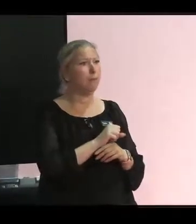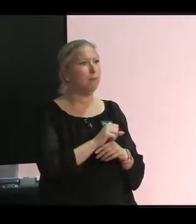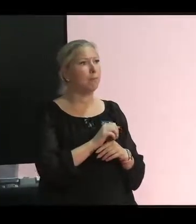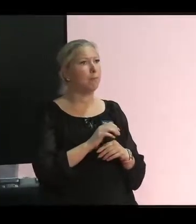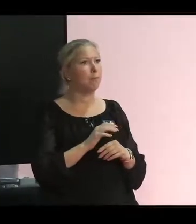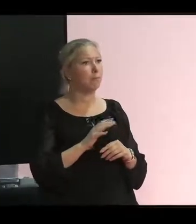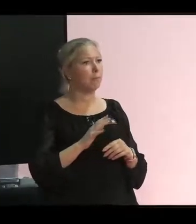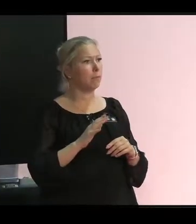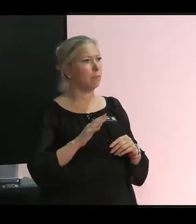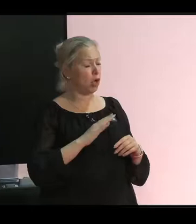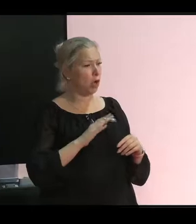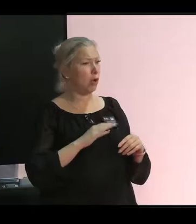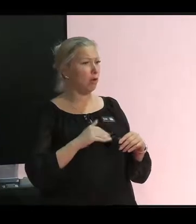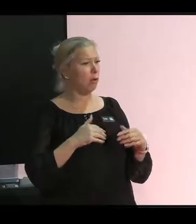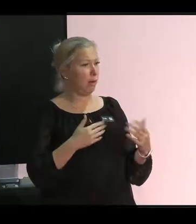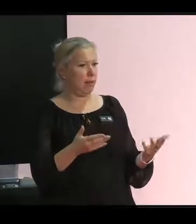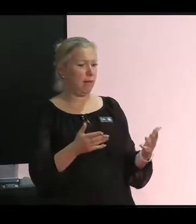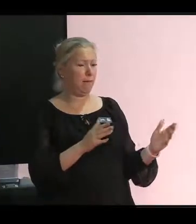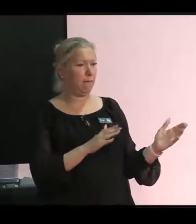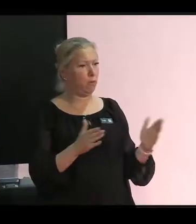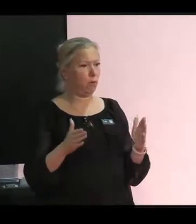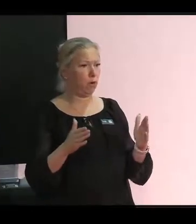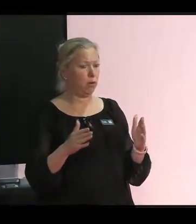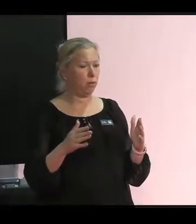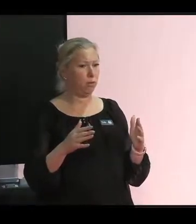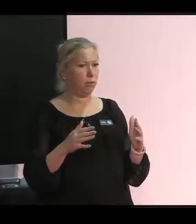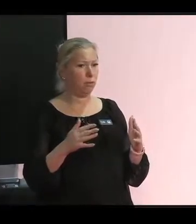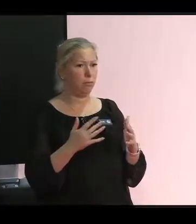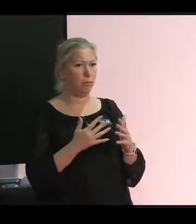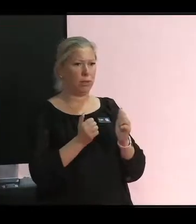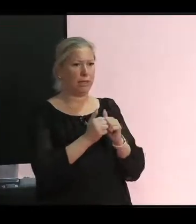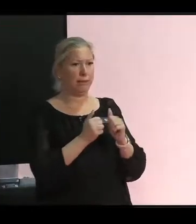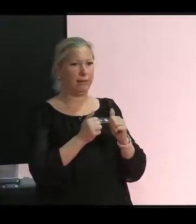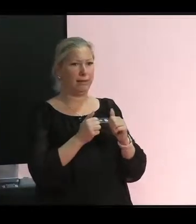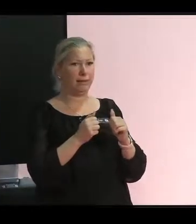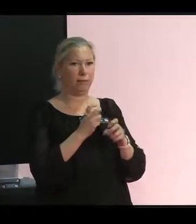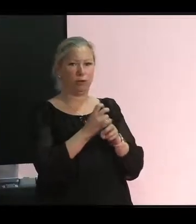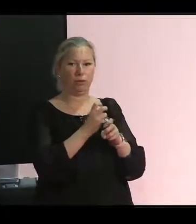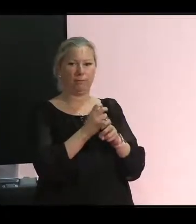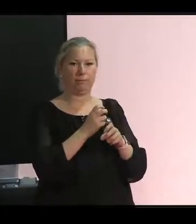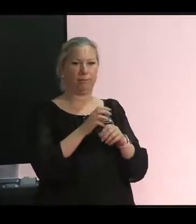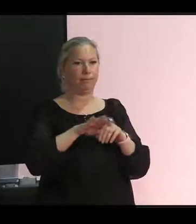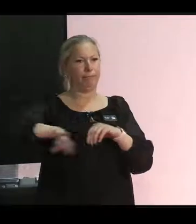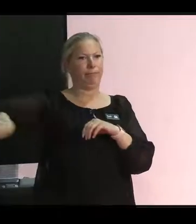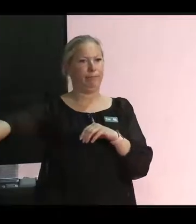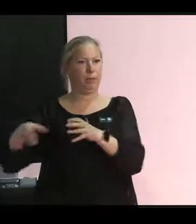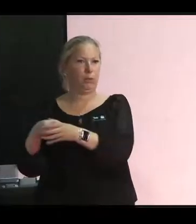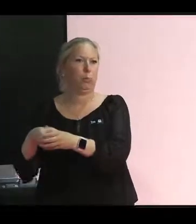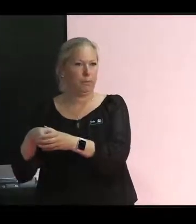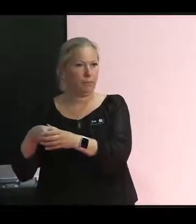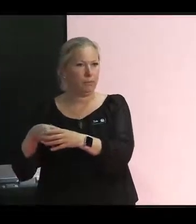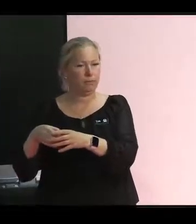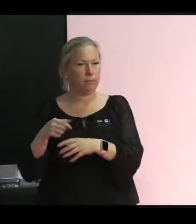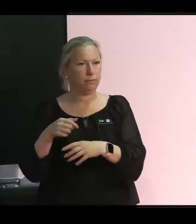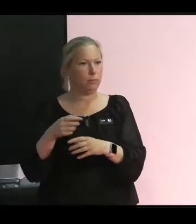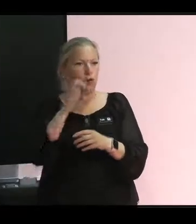har ju varit och är fortfarande på många sätt en ganska osynliggjort grupp. Det ser